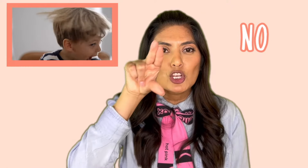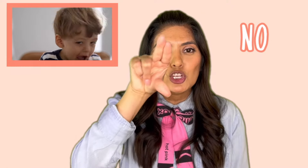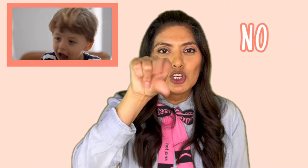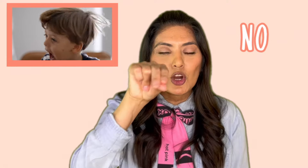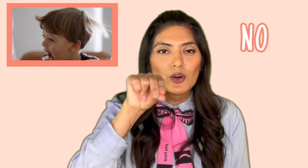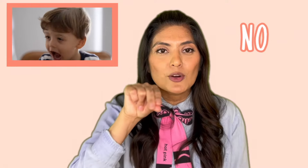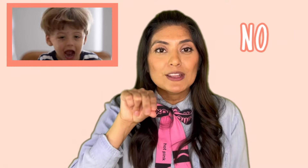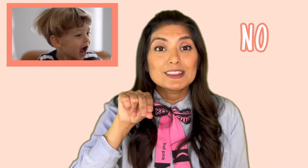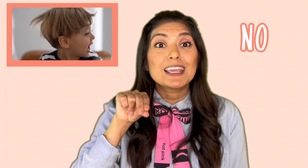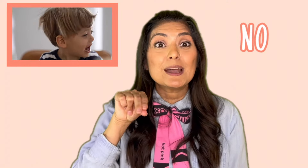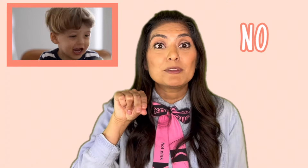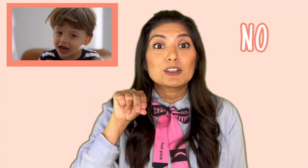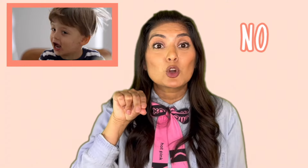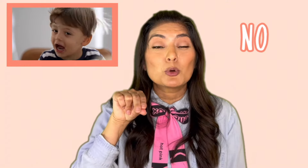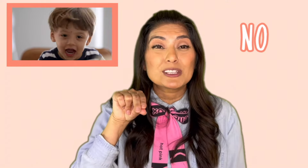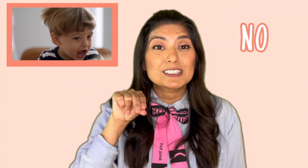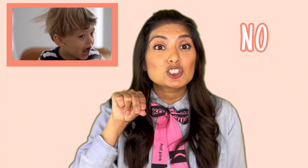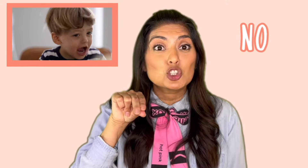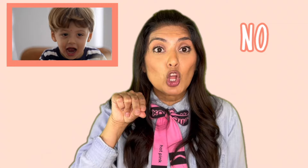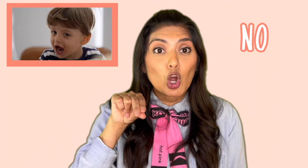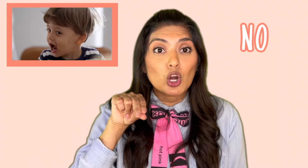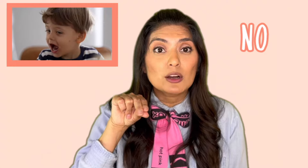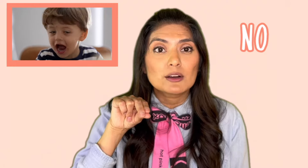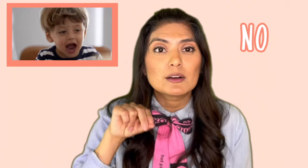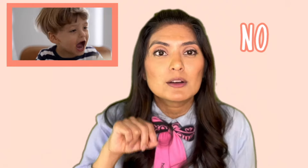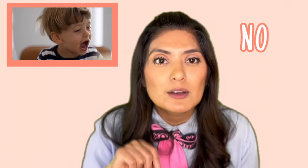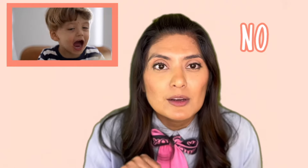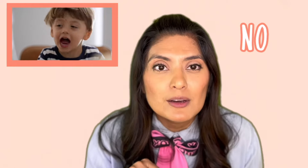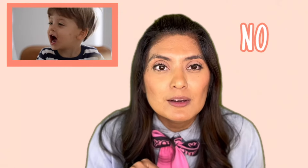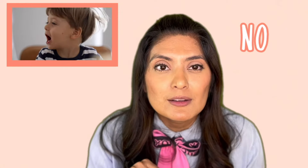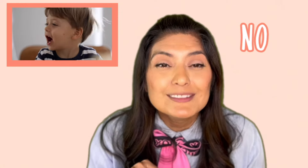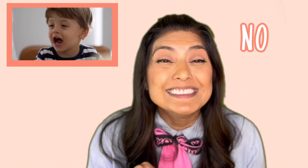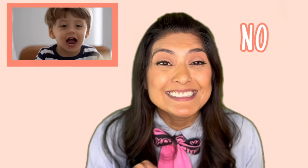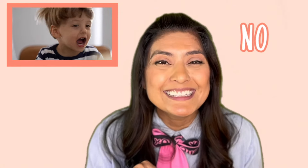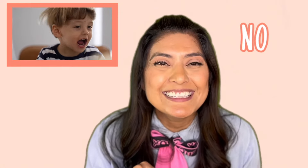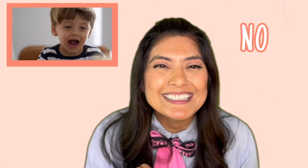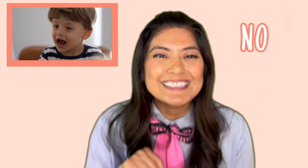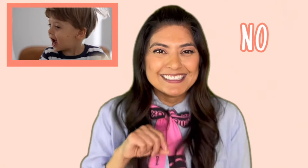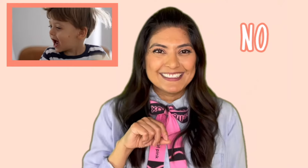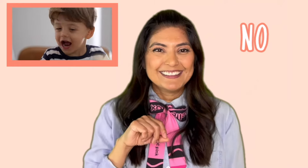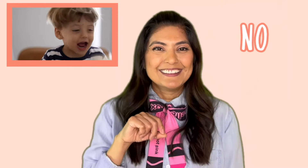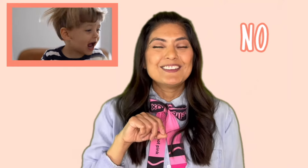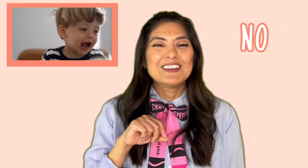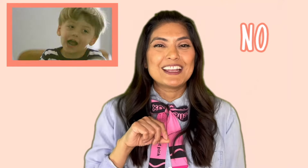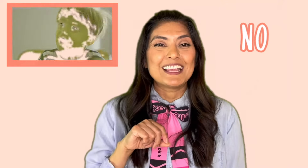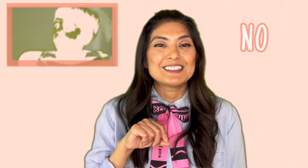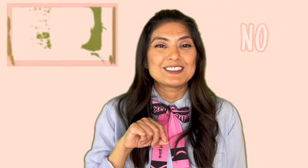no. Déjame ver cómo dices no. Sí, bien hecho.